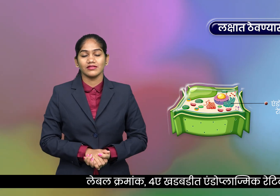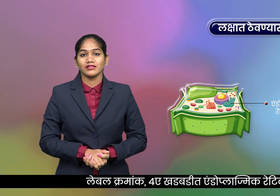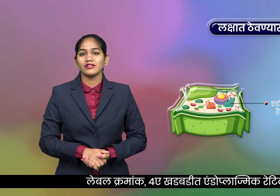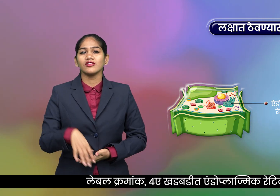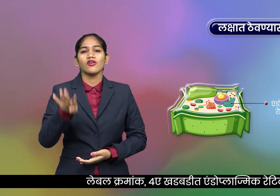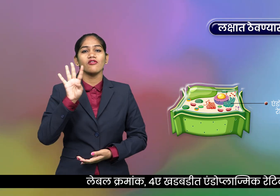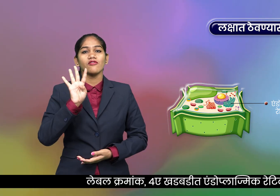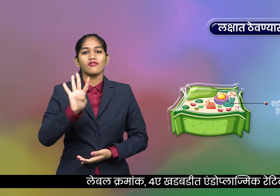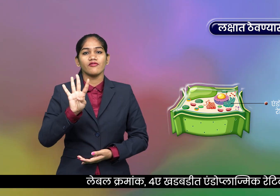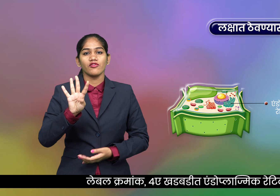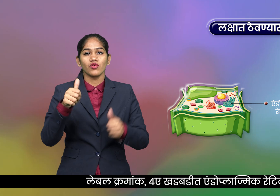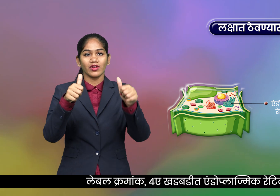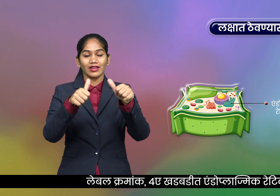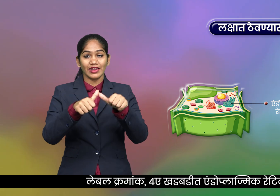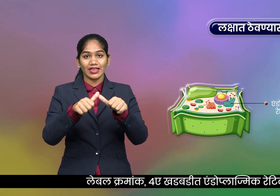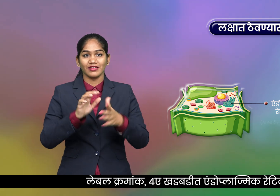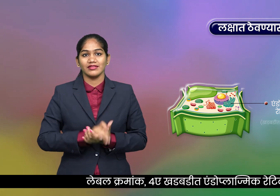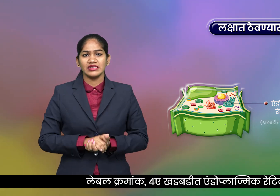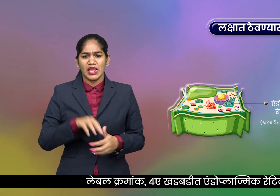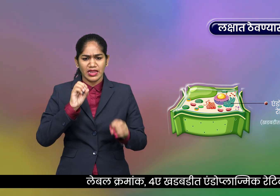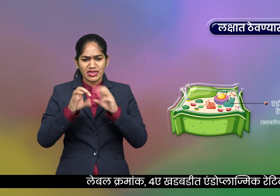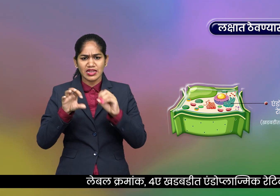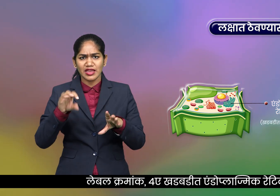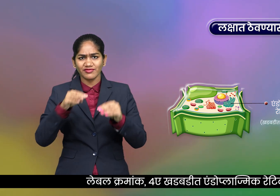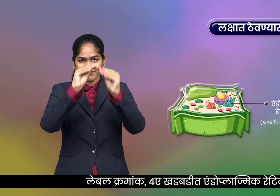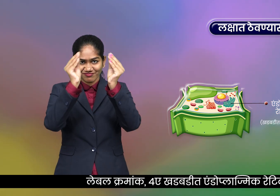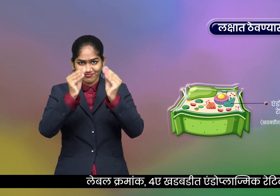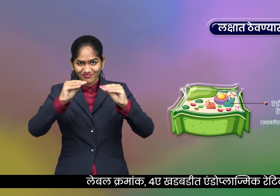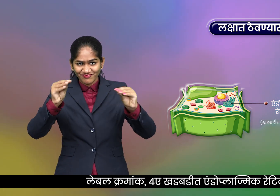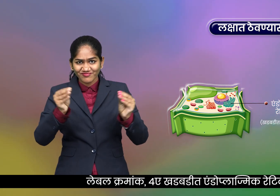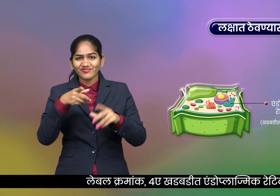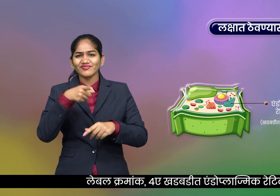लेबल क्रमांक 4, ए खडबडीत एंडोप्लाझ्मिक रेटिक्युलम.